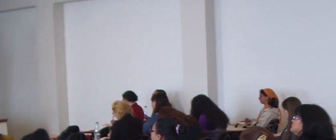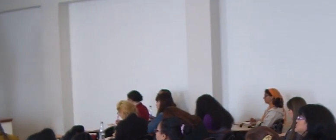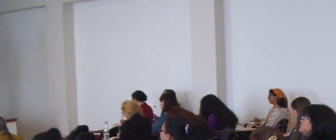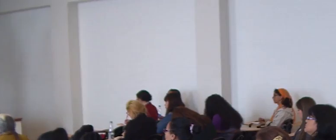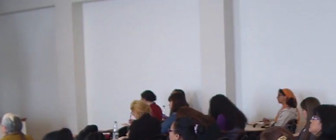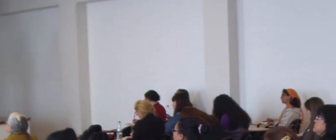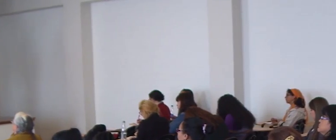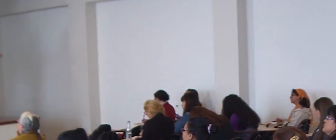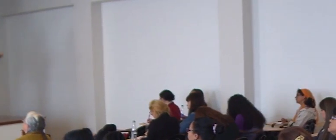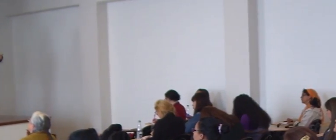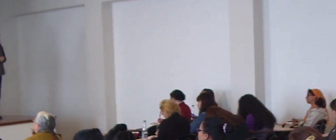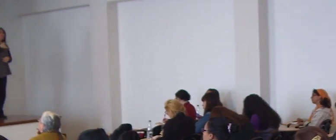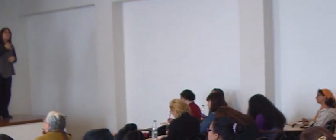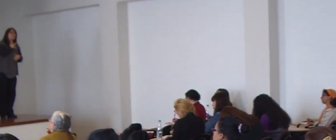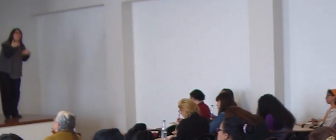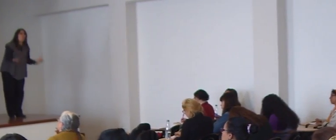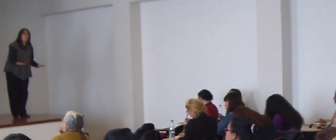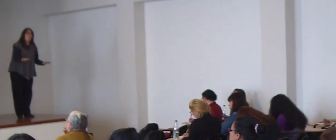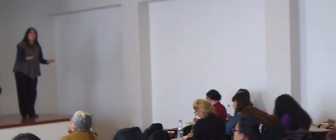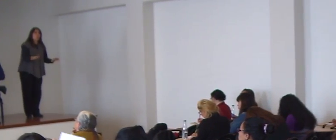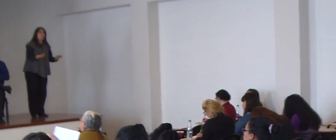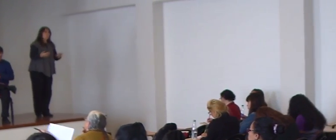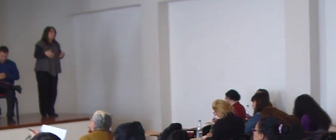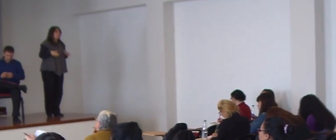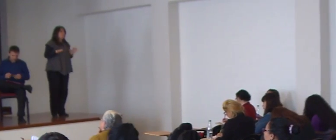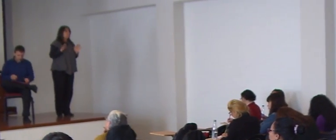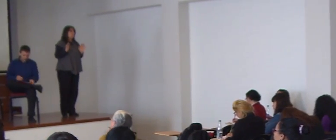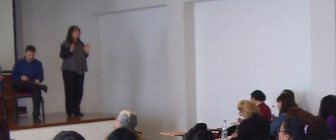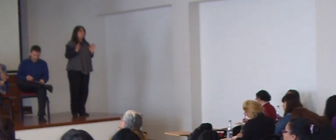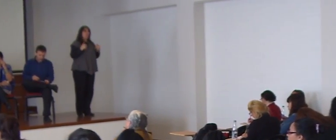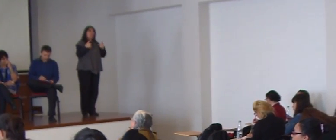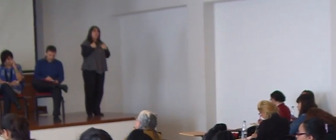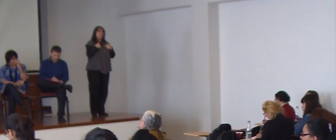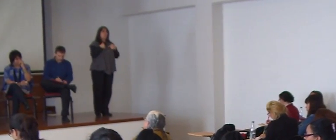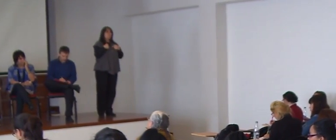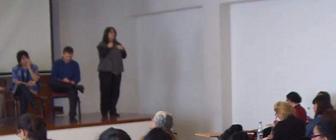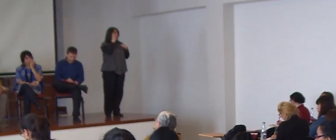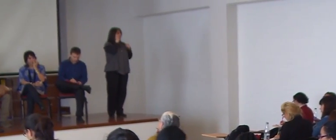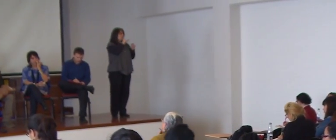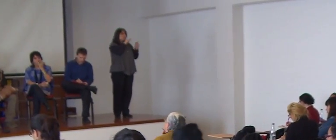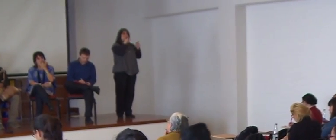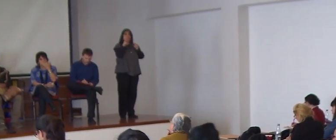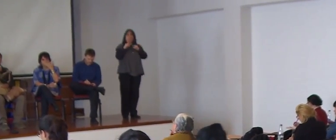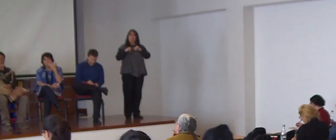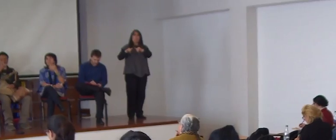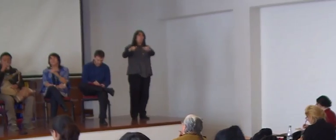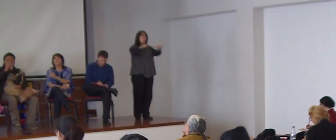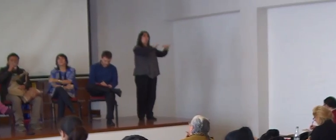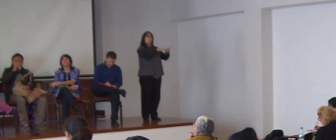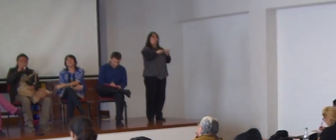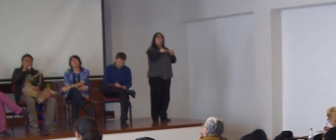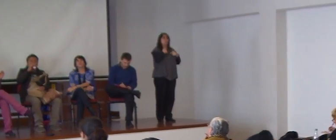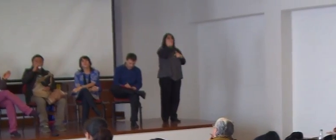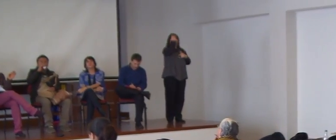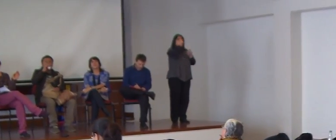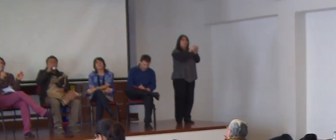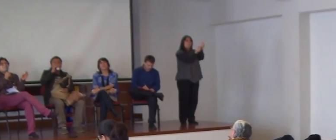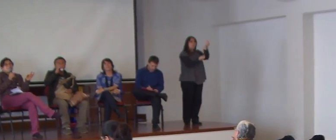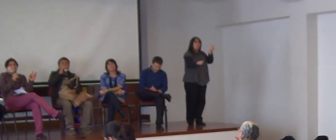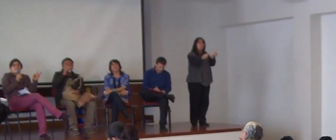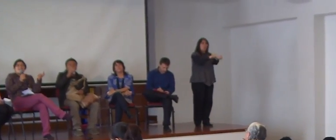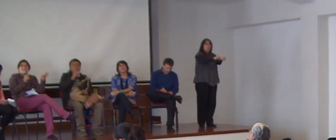se ven como niños, no se ven ni como indígenas, digamos, todavía no han pasado por ese matiz, por esas categorías de